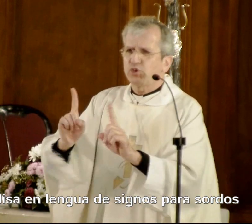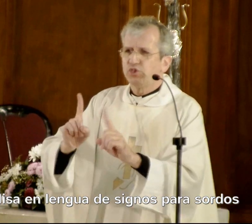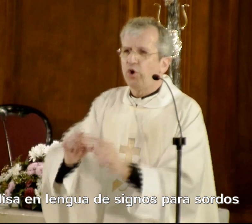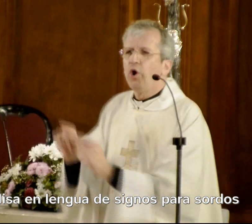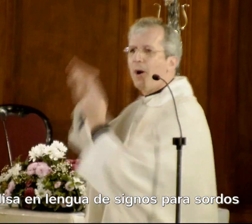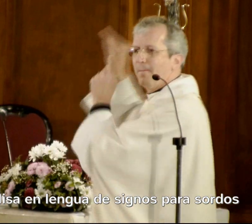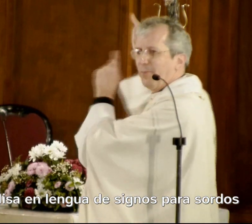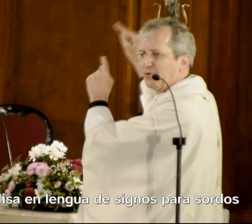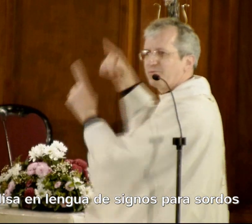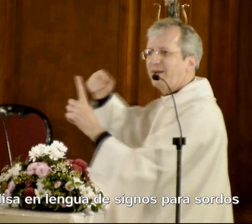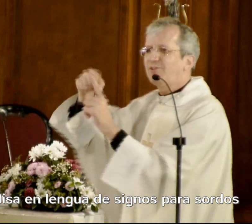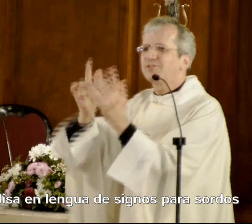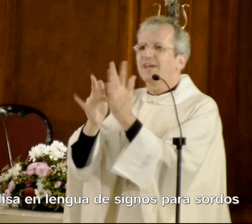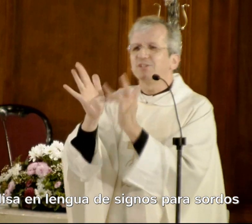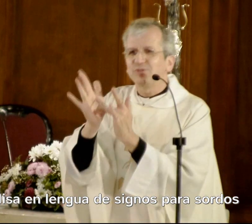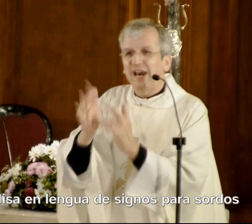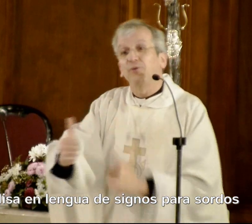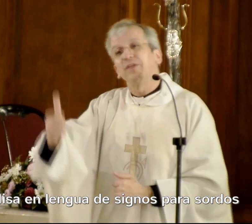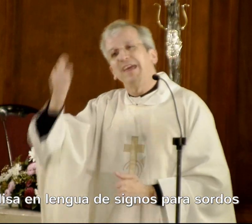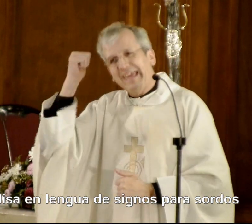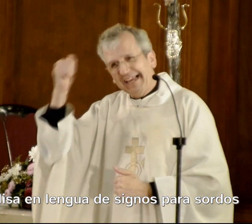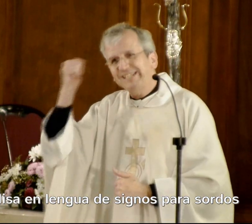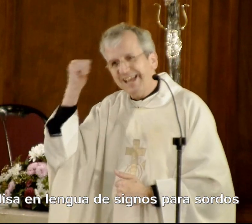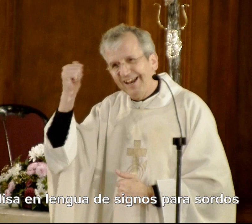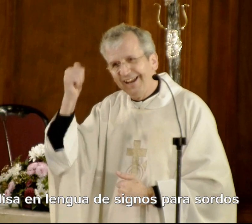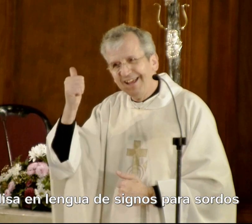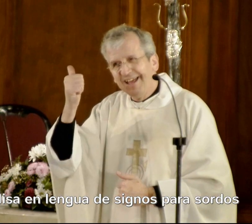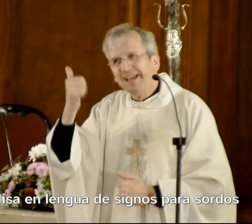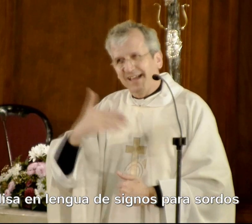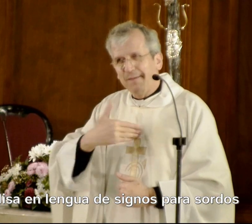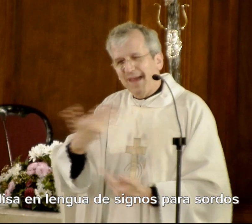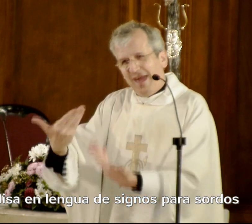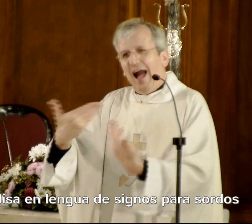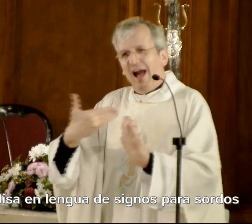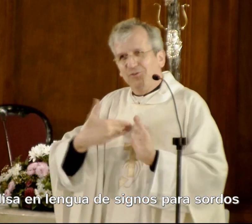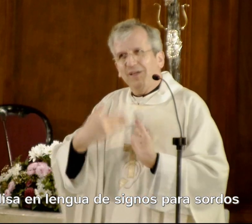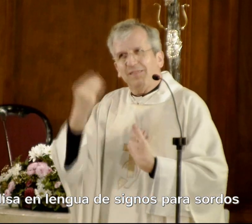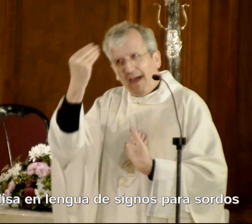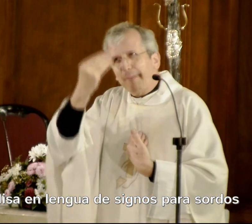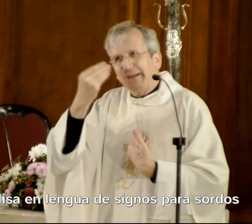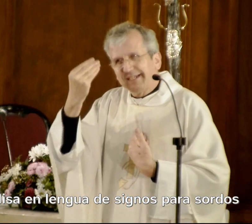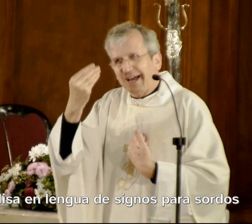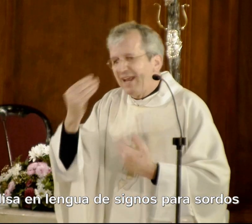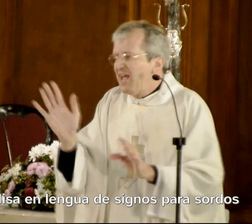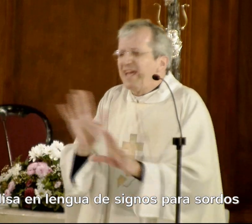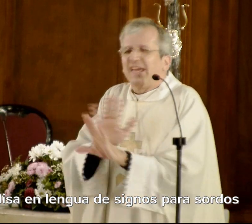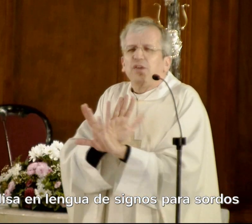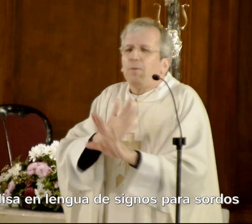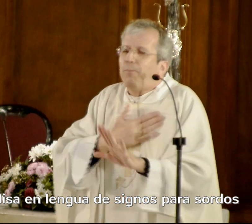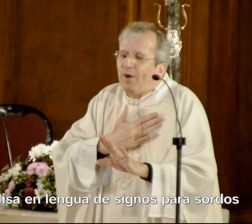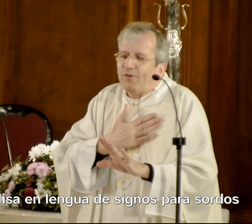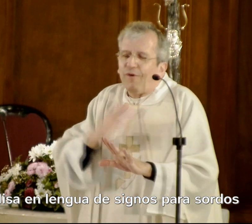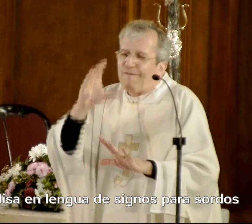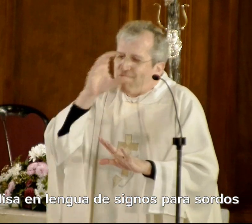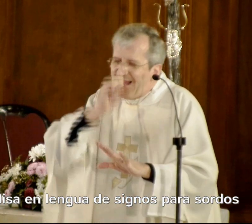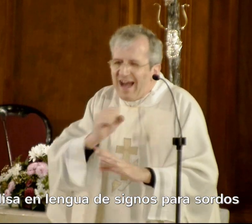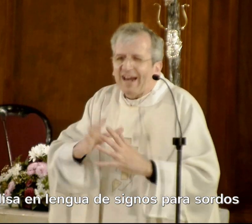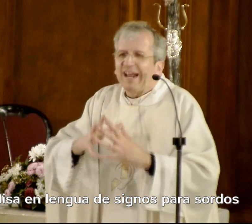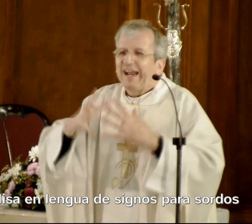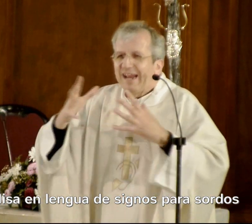no, por los méritos de Jesús en la cruz. Es él que me ayuda a pensar que yo puedo fallar